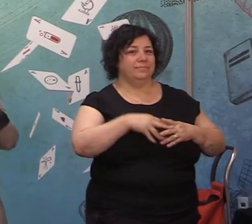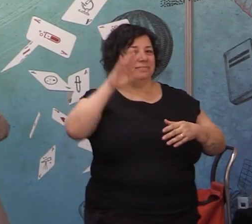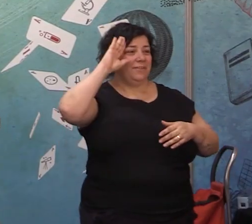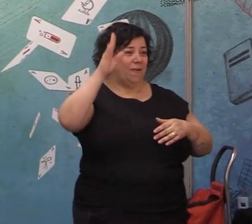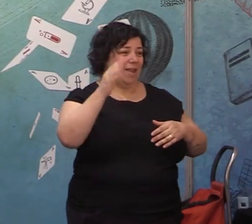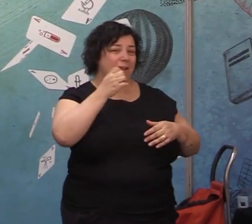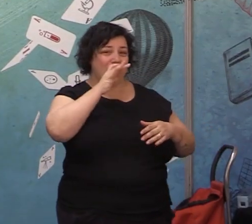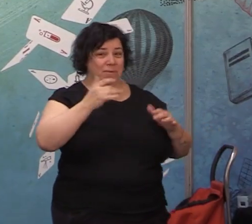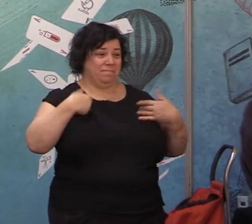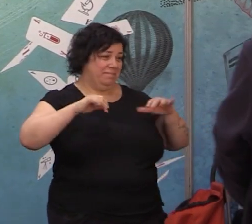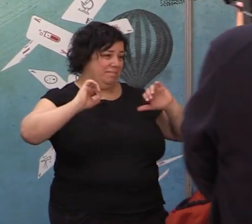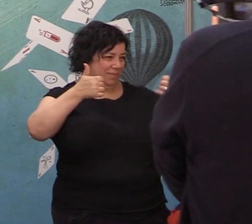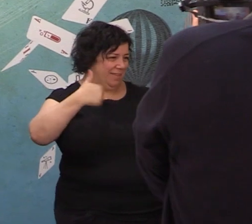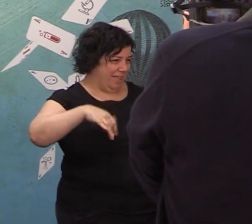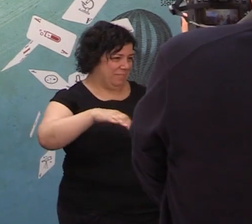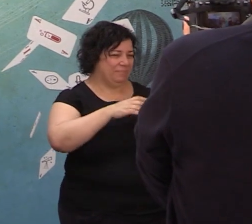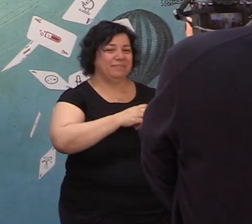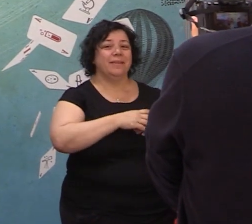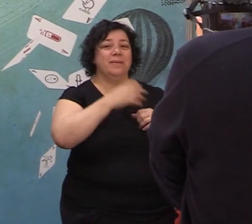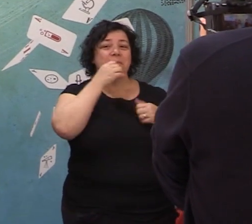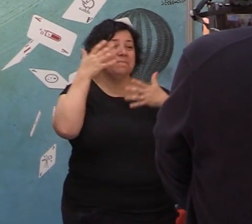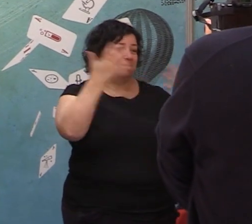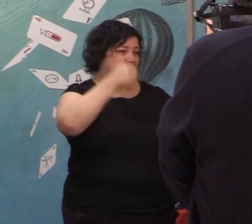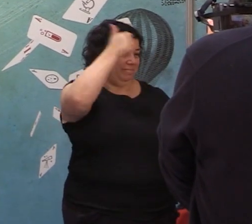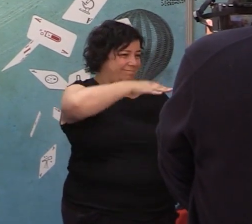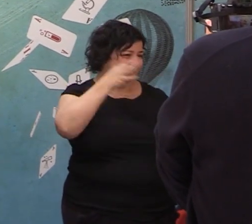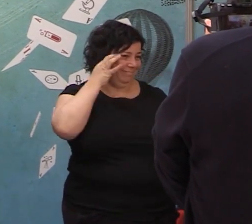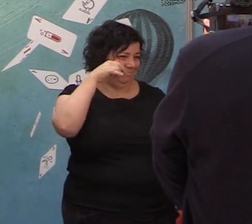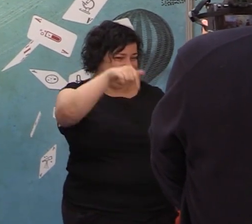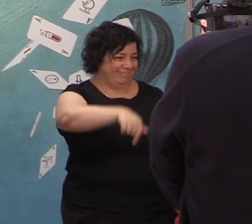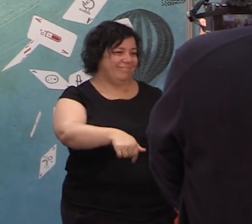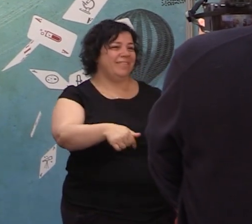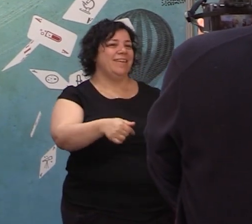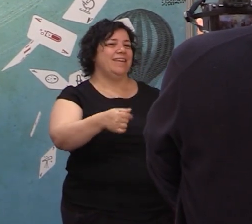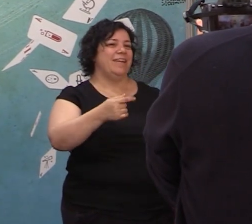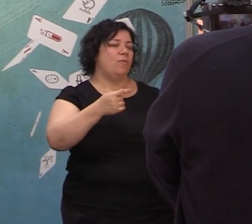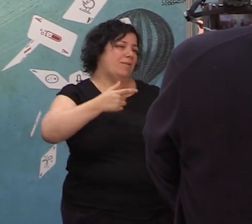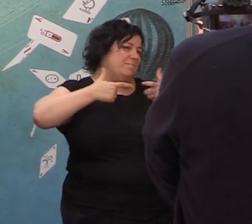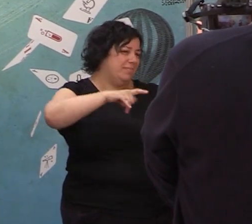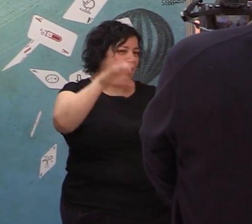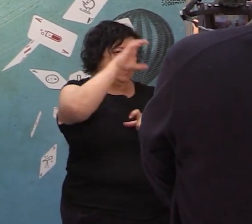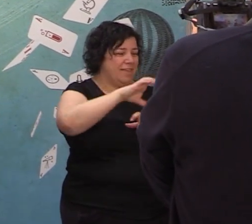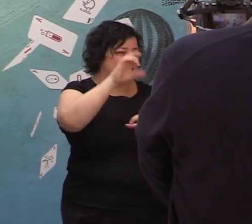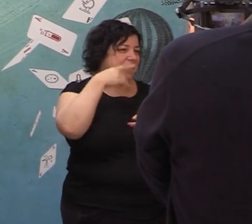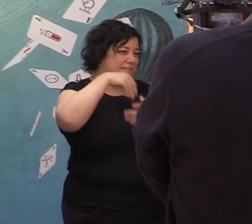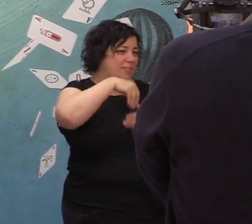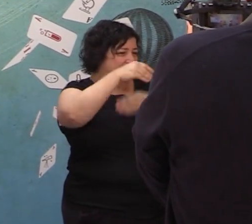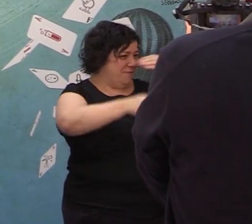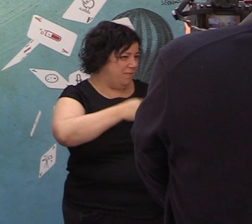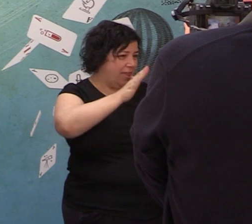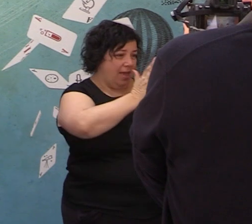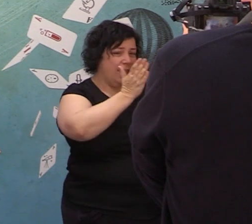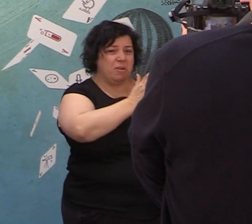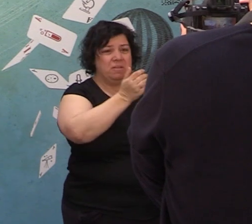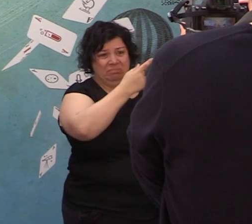Hola, bueno, pues vamos a ir empezando. Bueno, bienvenidas y bienvenidos al área de la ciencia de la Feria del Libro.